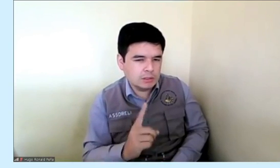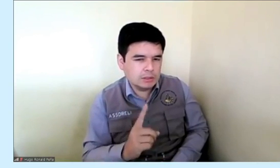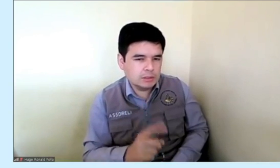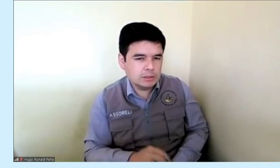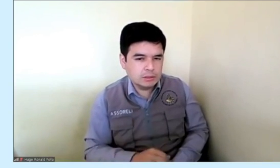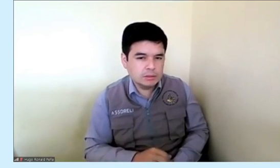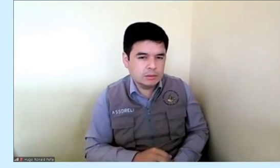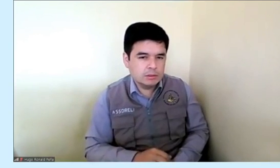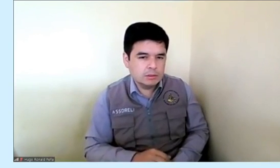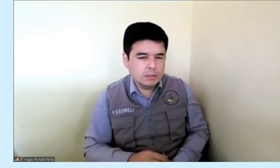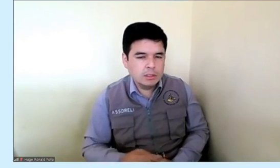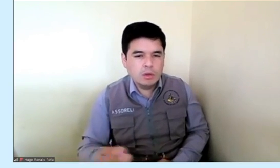¿Cómo estás?